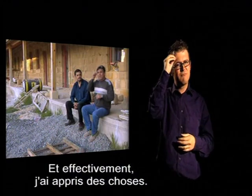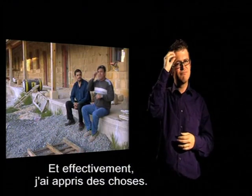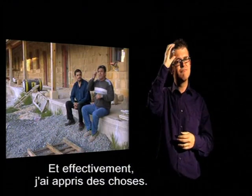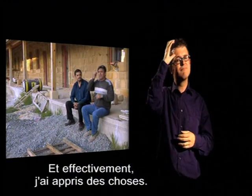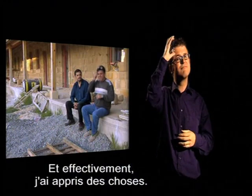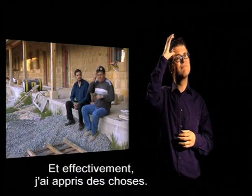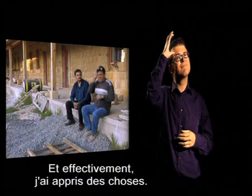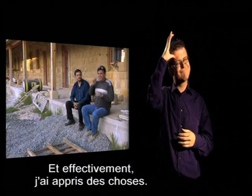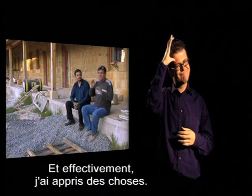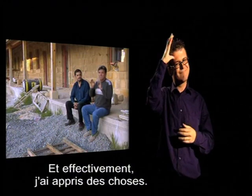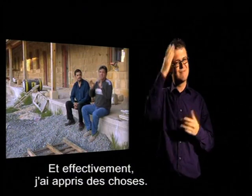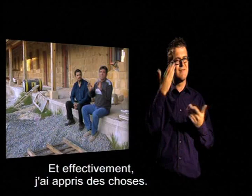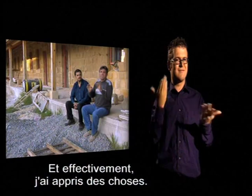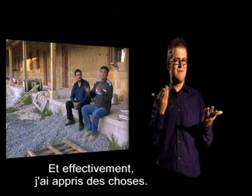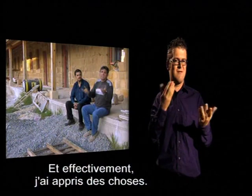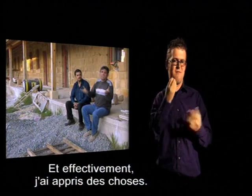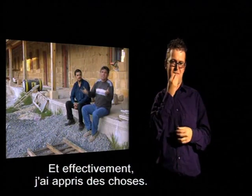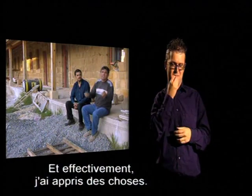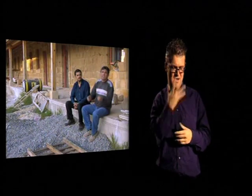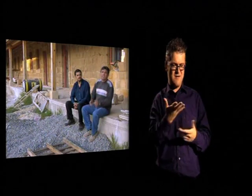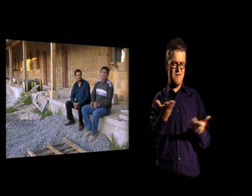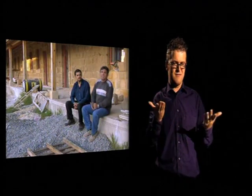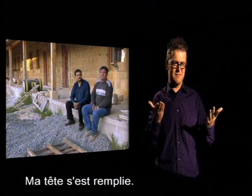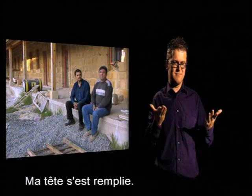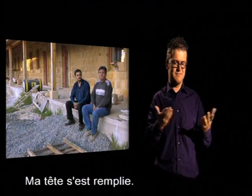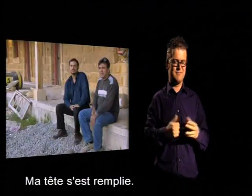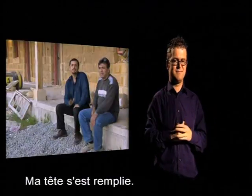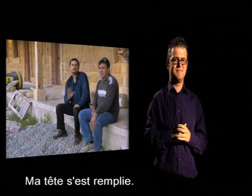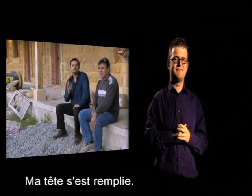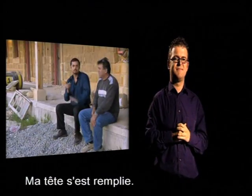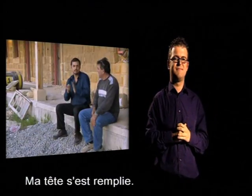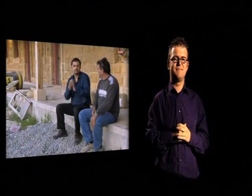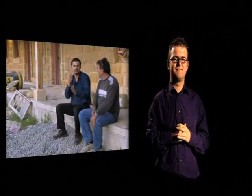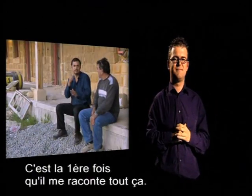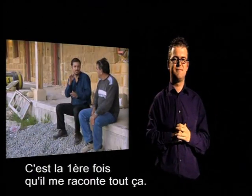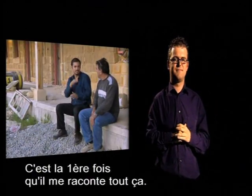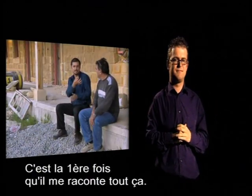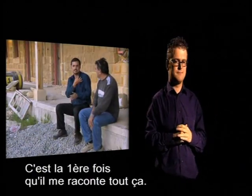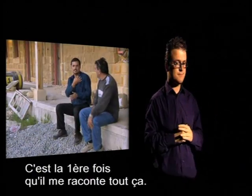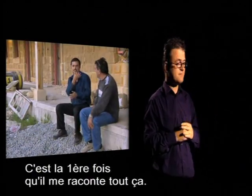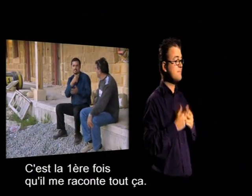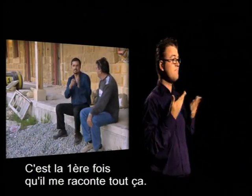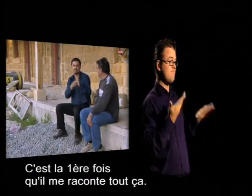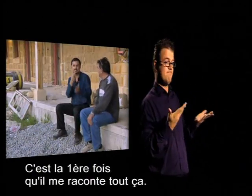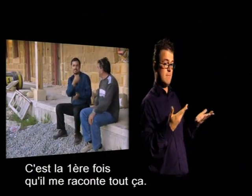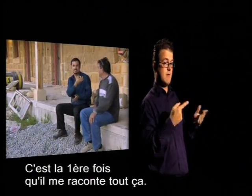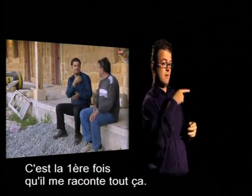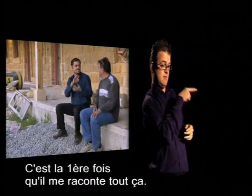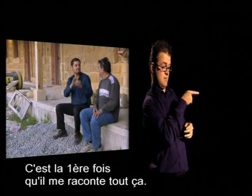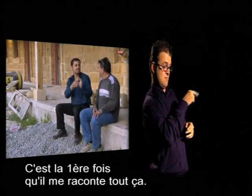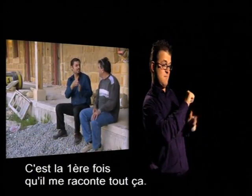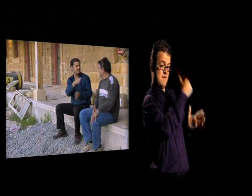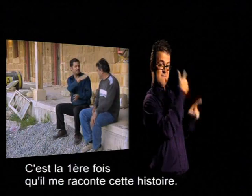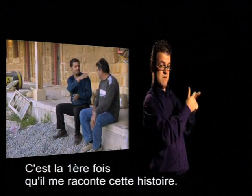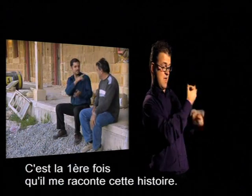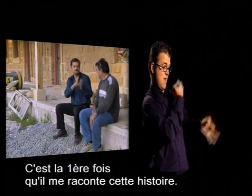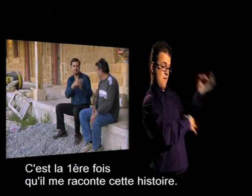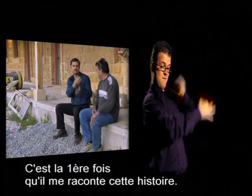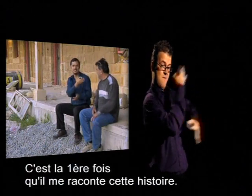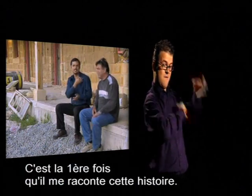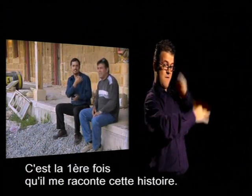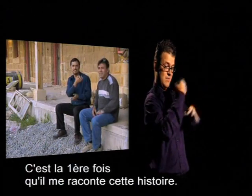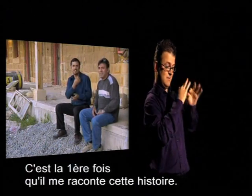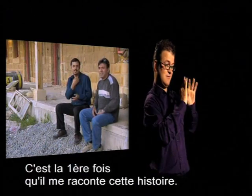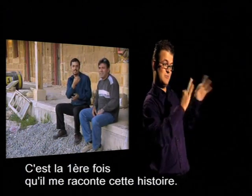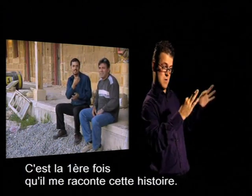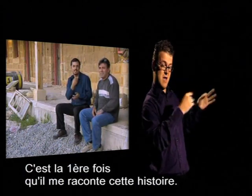effectivement, j'ai appris des choses. Ma tête s'est remplie. C'est la première fois qu'ils me racontent tout ça. C'est la